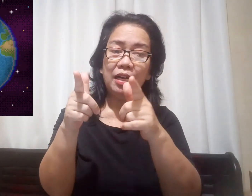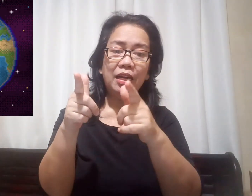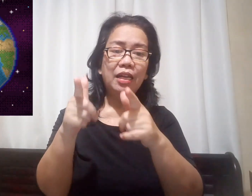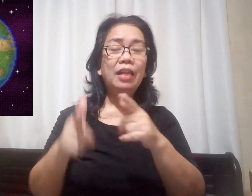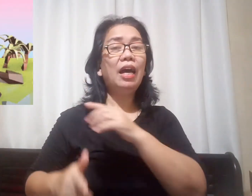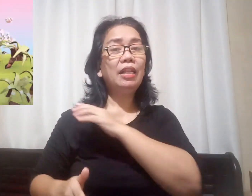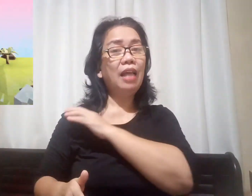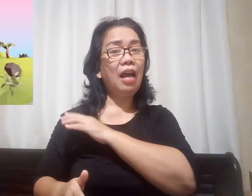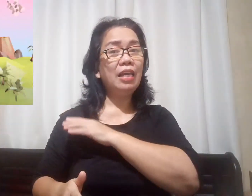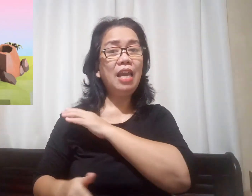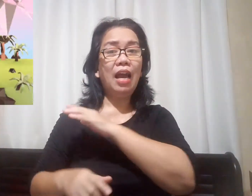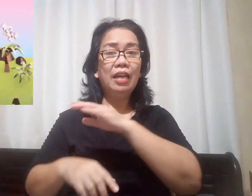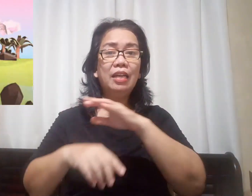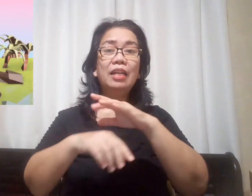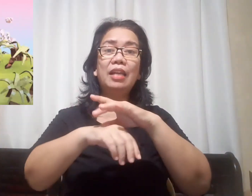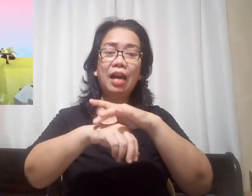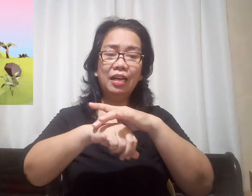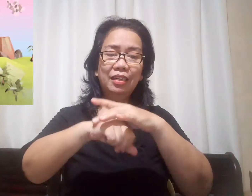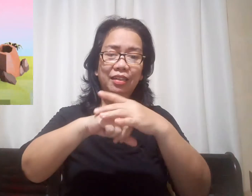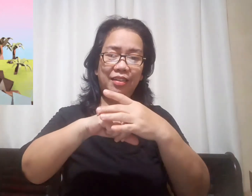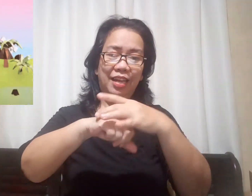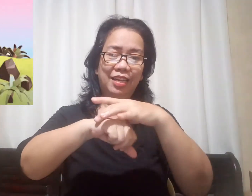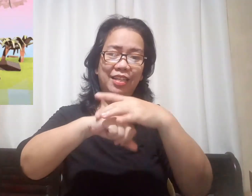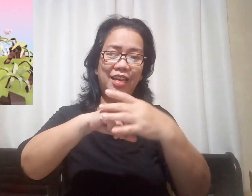nakatangian ng daidig.